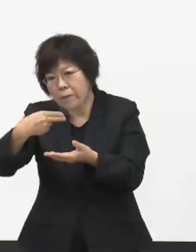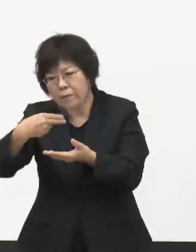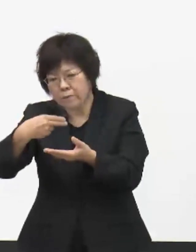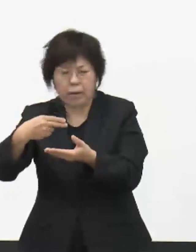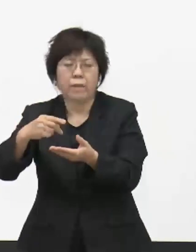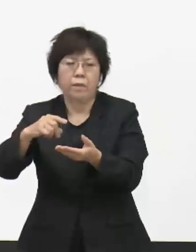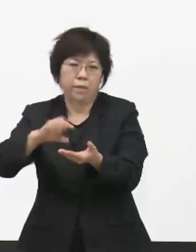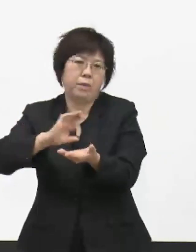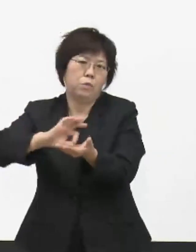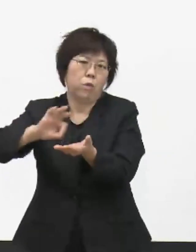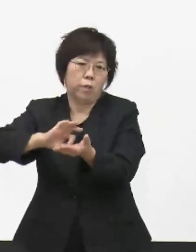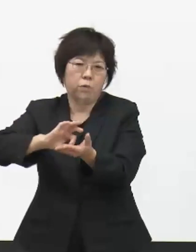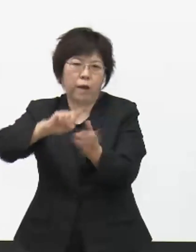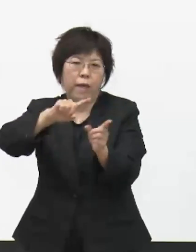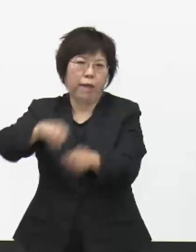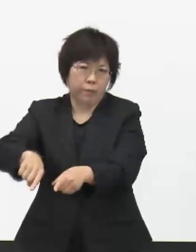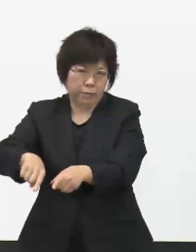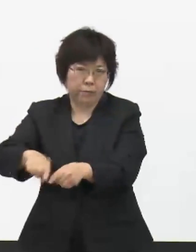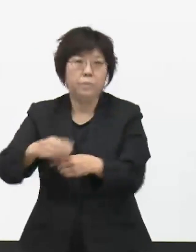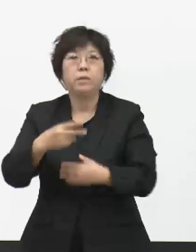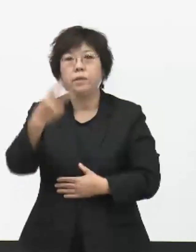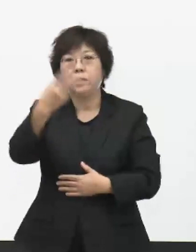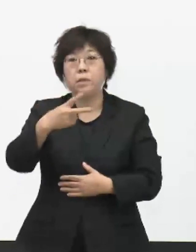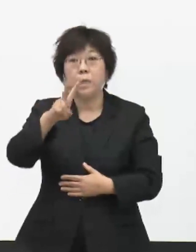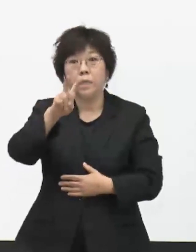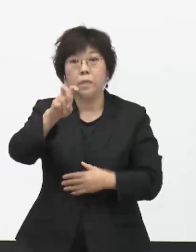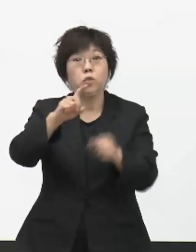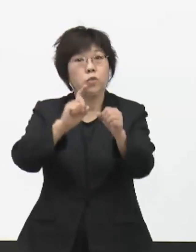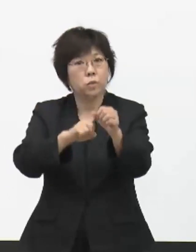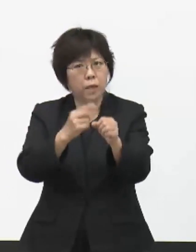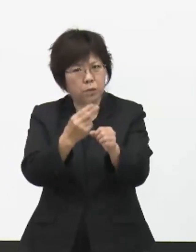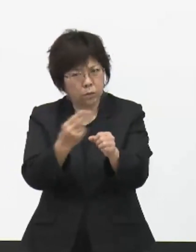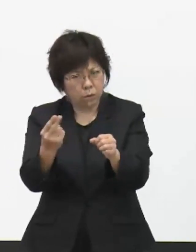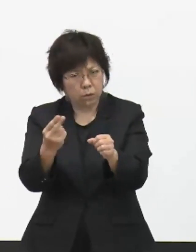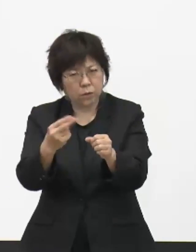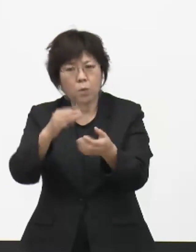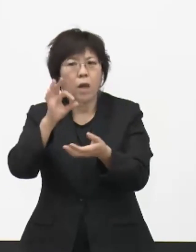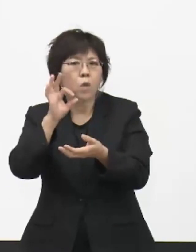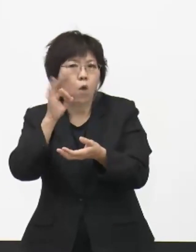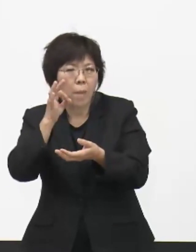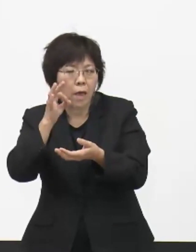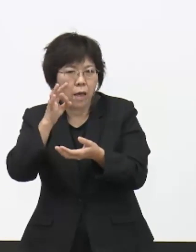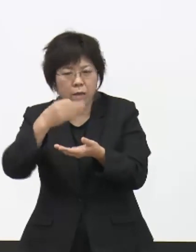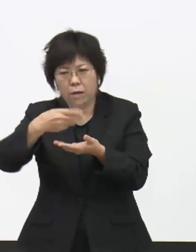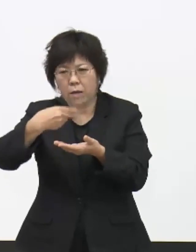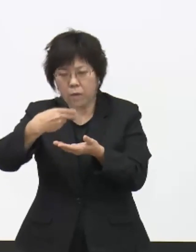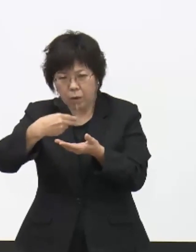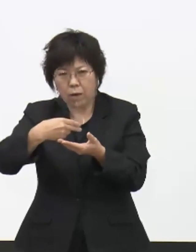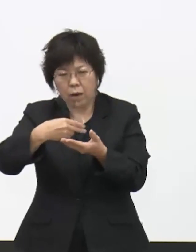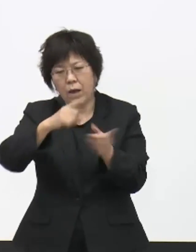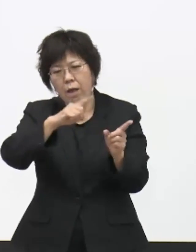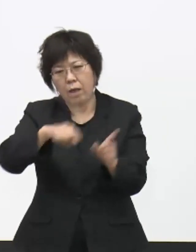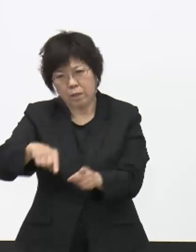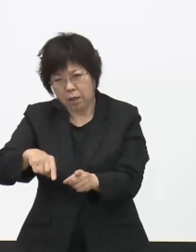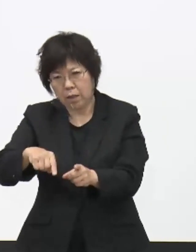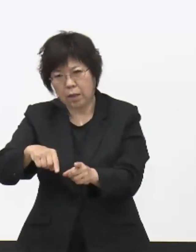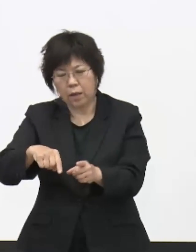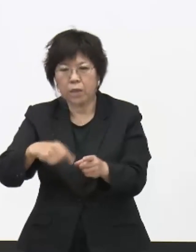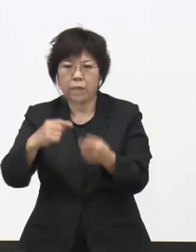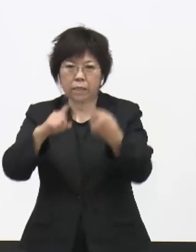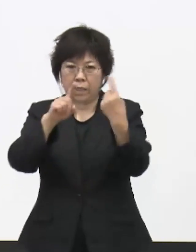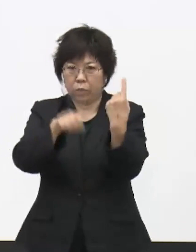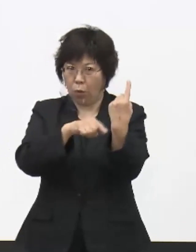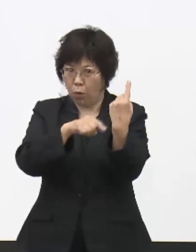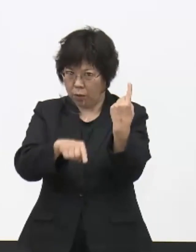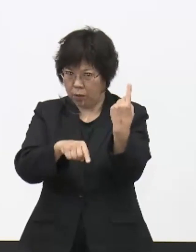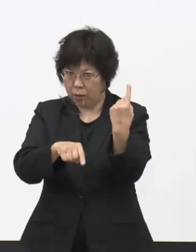し、2020年度にはさらに減って前年から 2.5 キロ減なり 50.7 キ